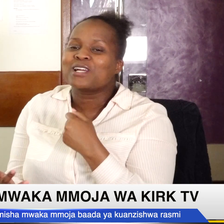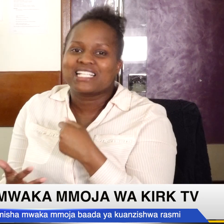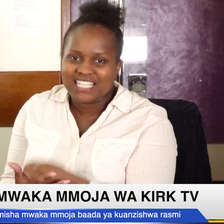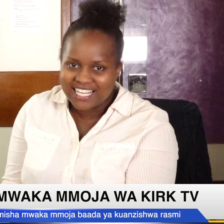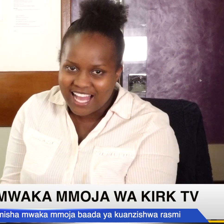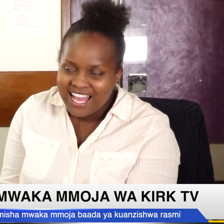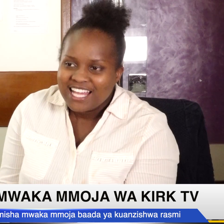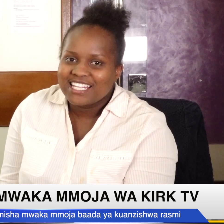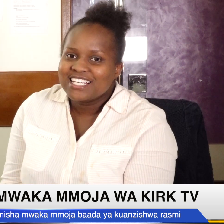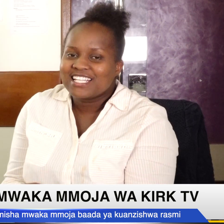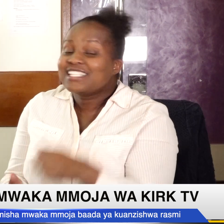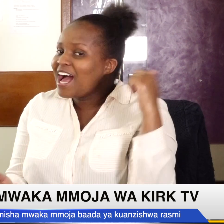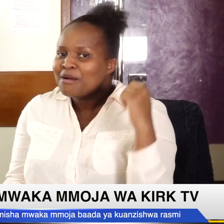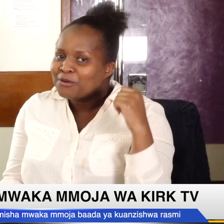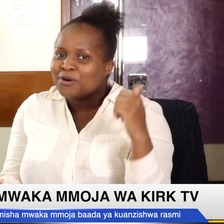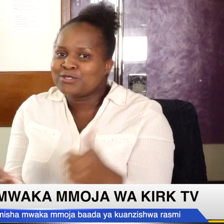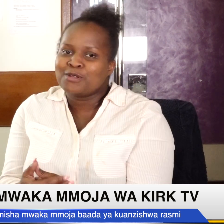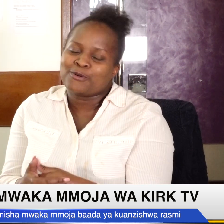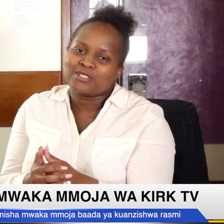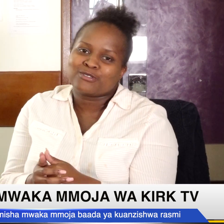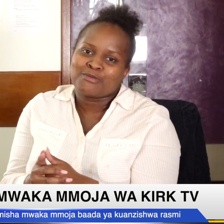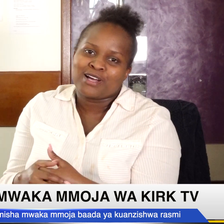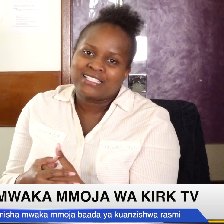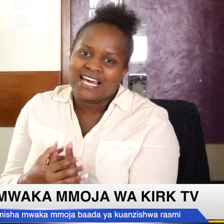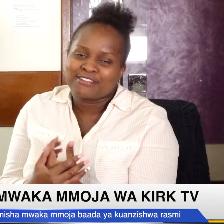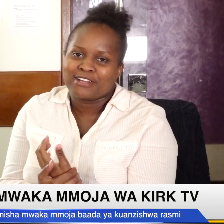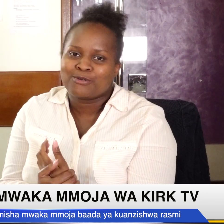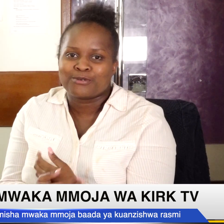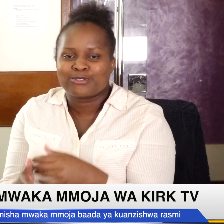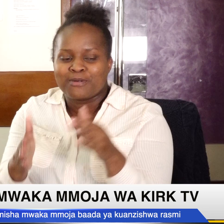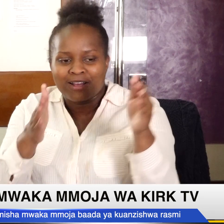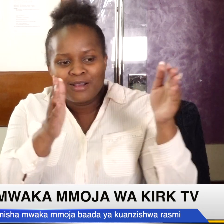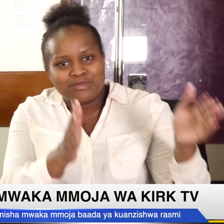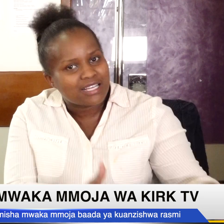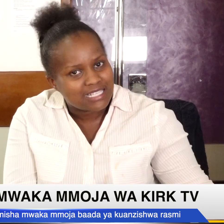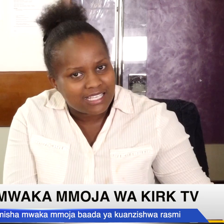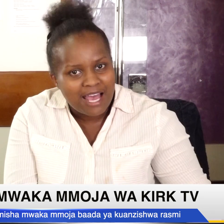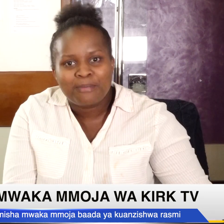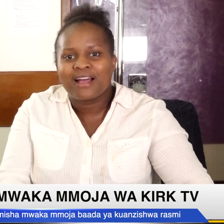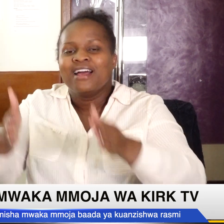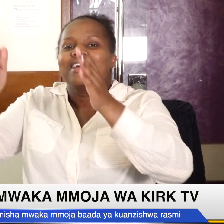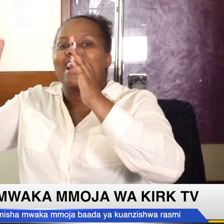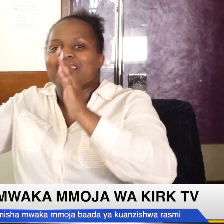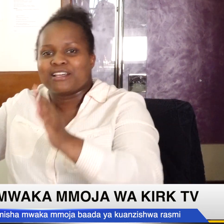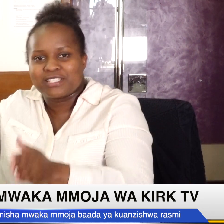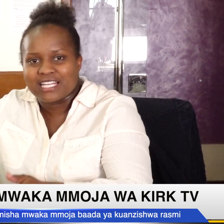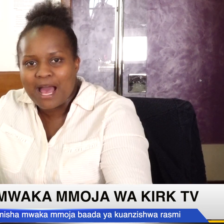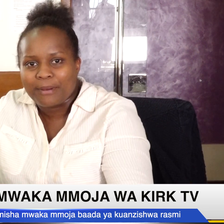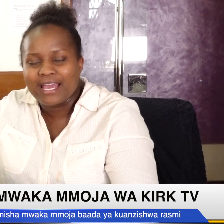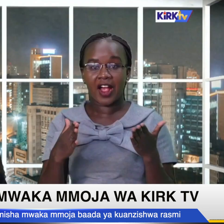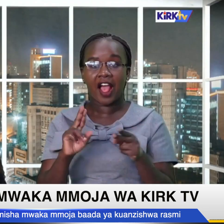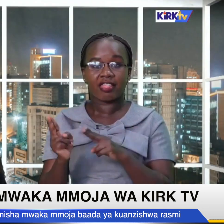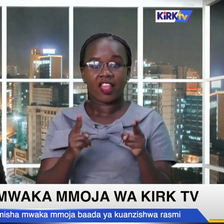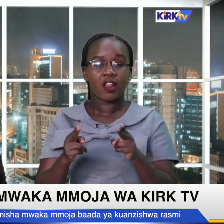nikikumbuka huwa nacheka ni kitambo tulipoanza kusoma taarifa, ilikuwa tunasoma mtangazaji hapa na netafsiri